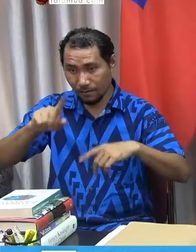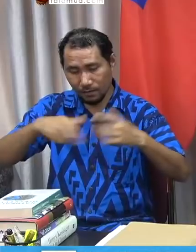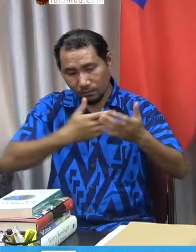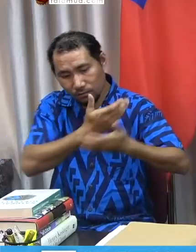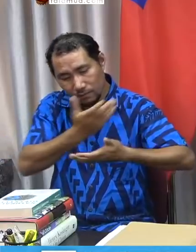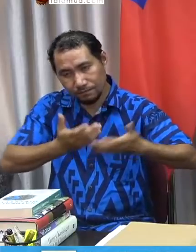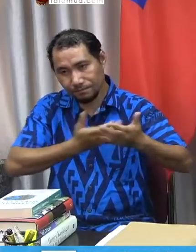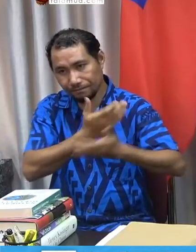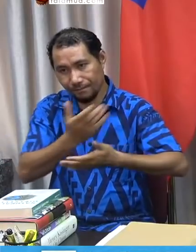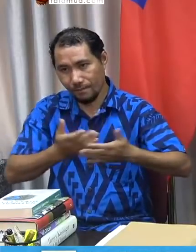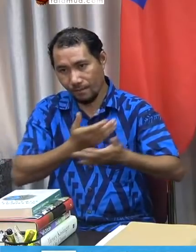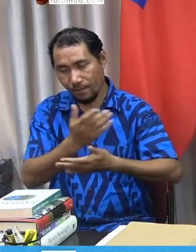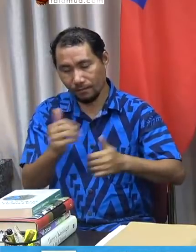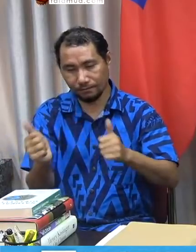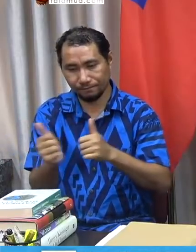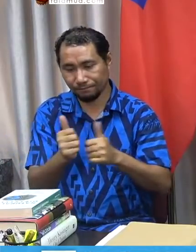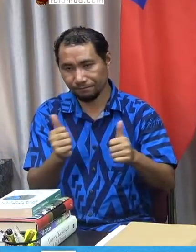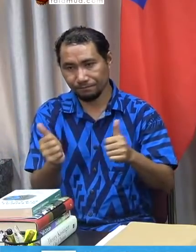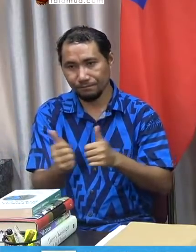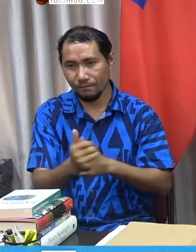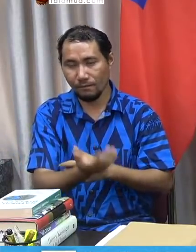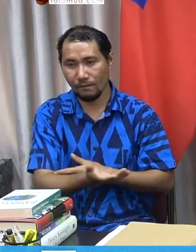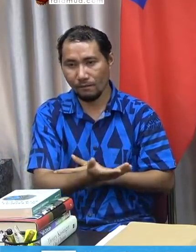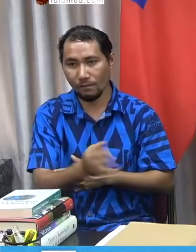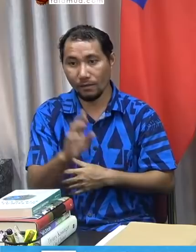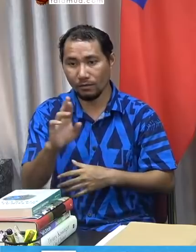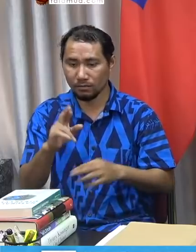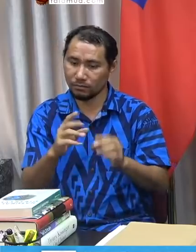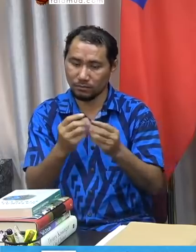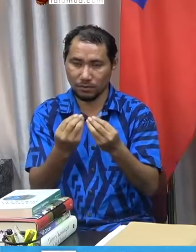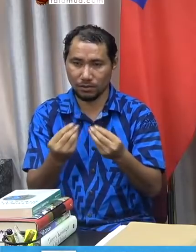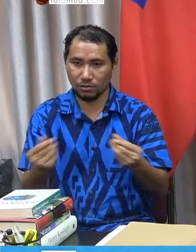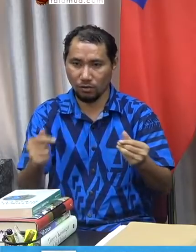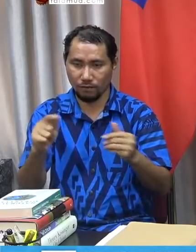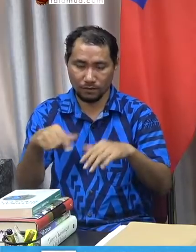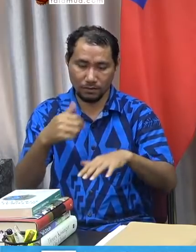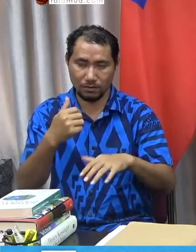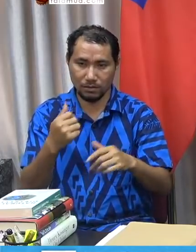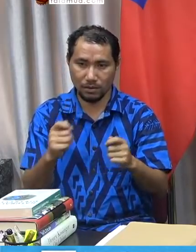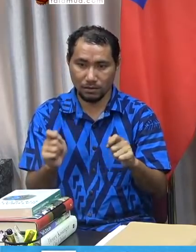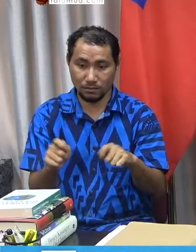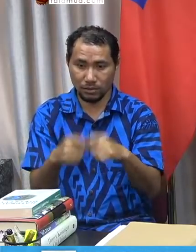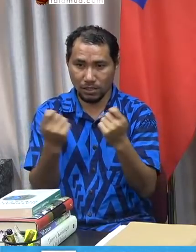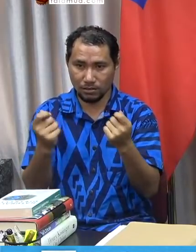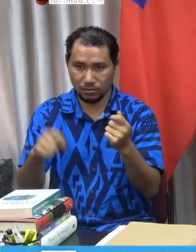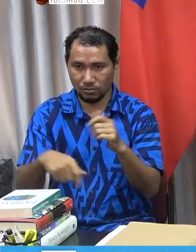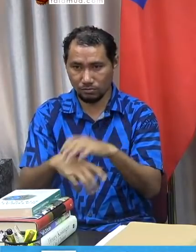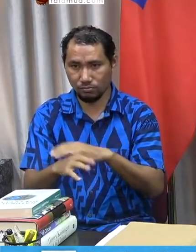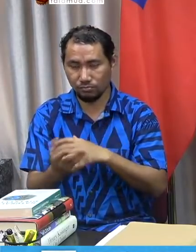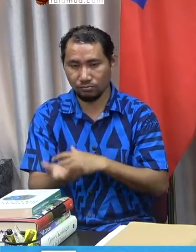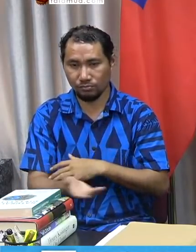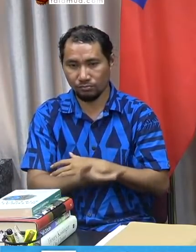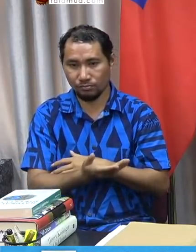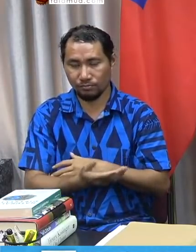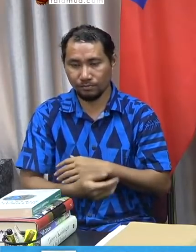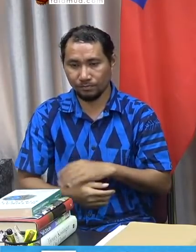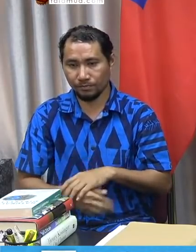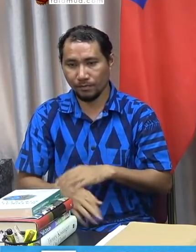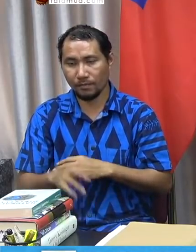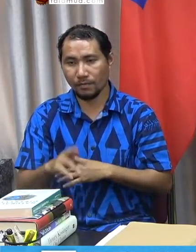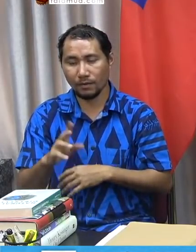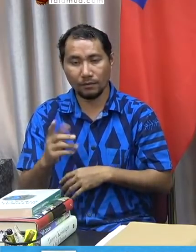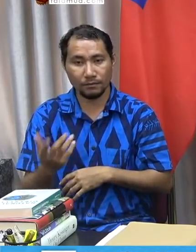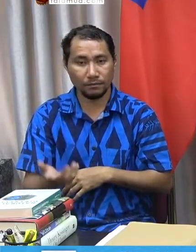inga tala whea ngai e fo ia ai fo i lea lui ua whatula i mai ia mwhaanofo le le